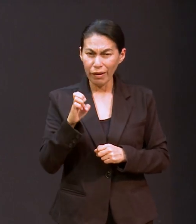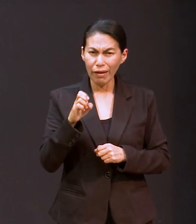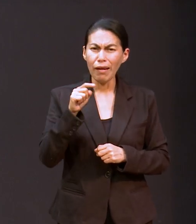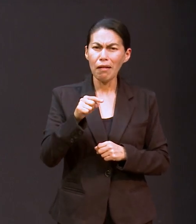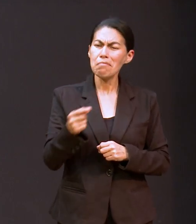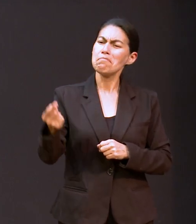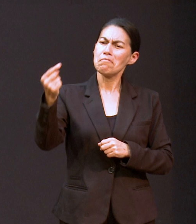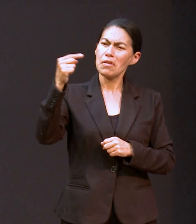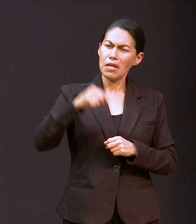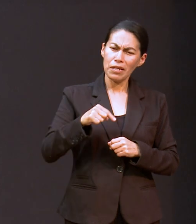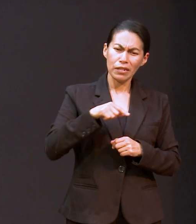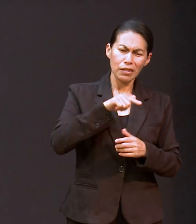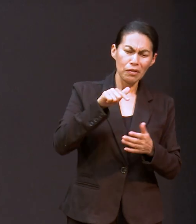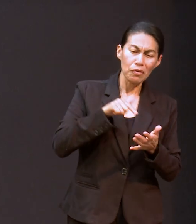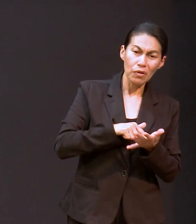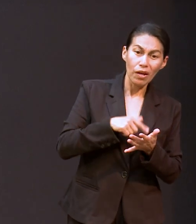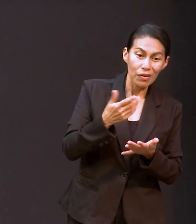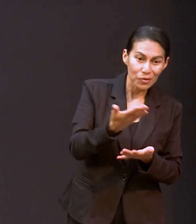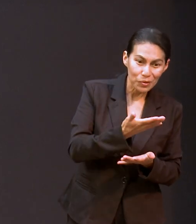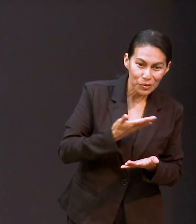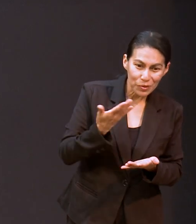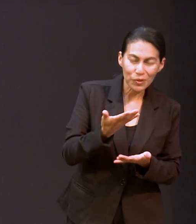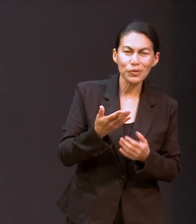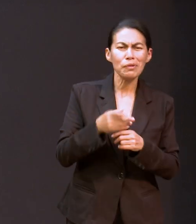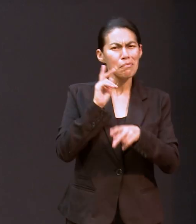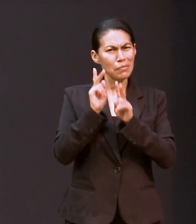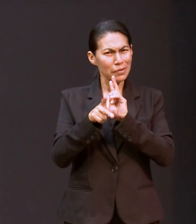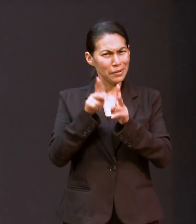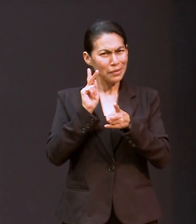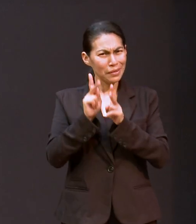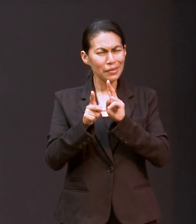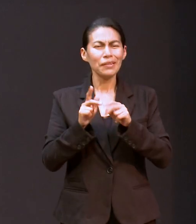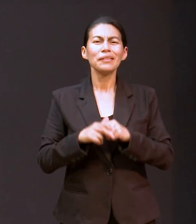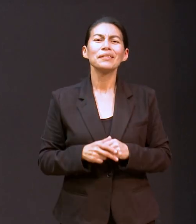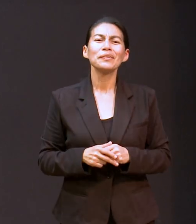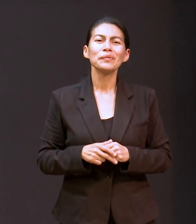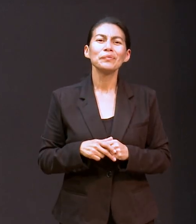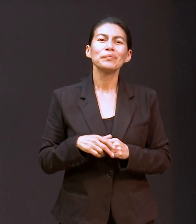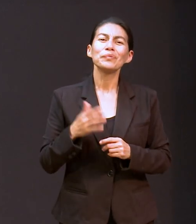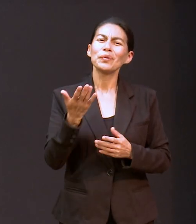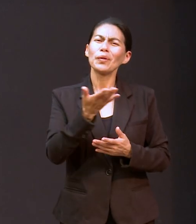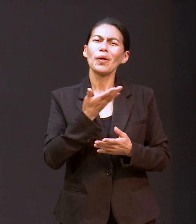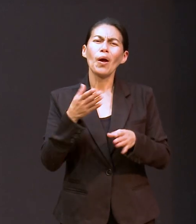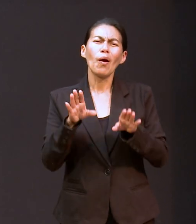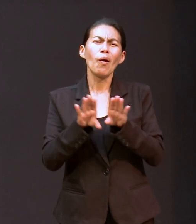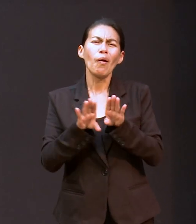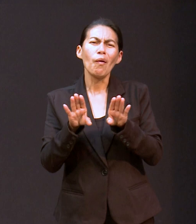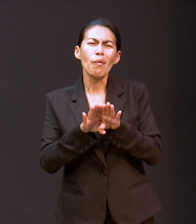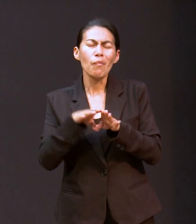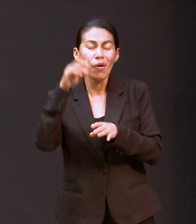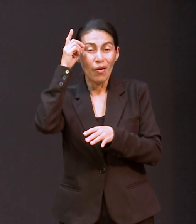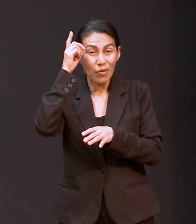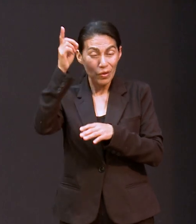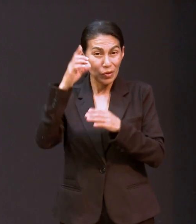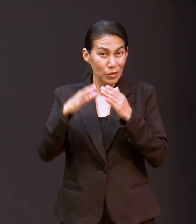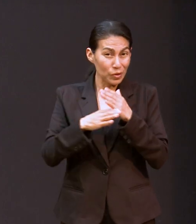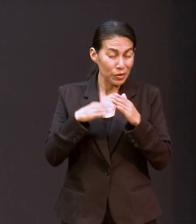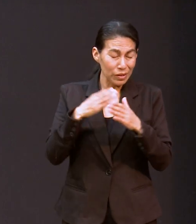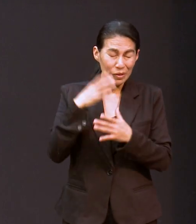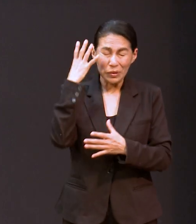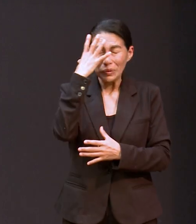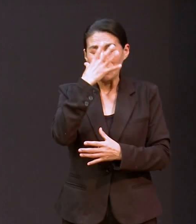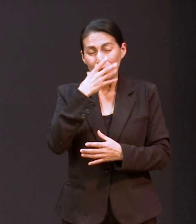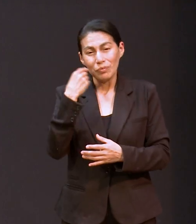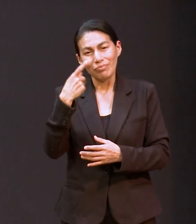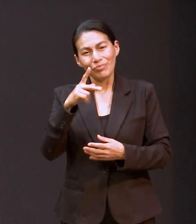que ha venido aquí al estudio con nosotros para poder platicar acerca de las grandes